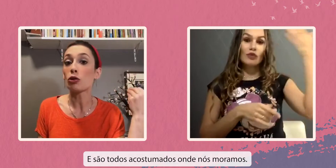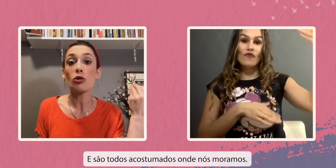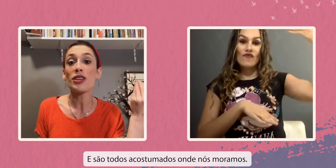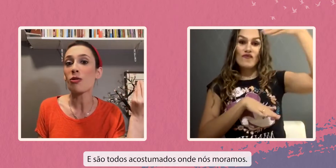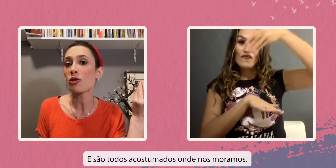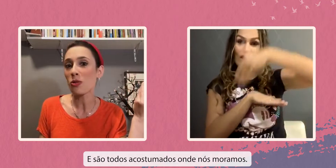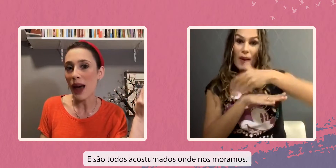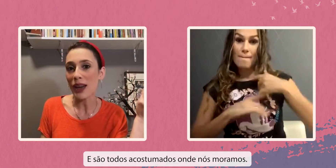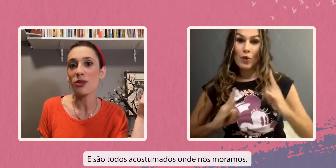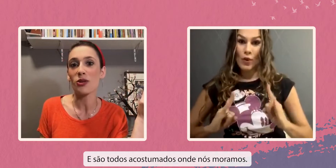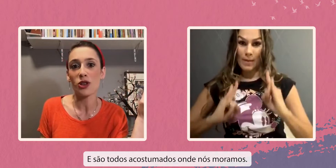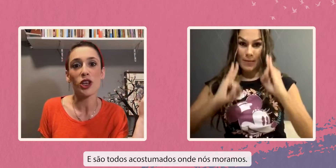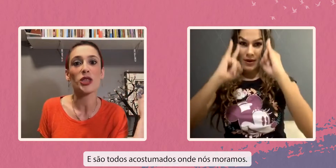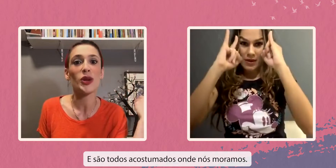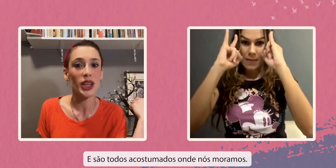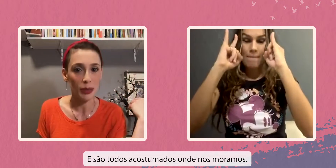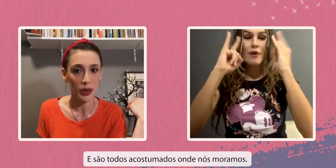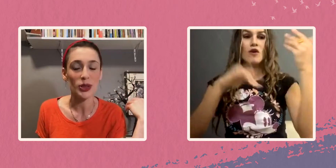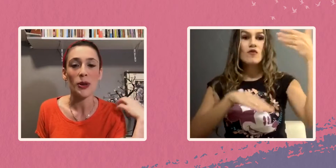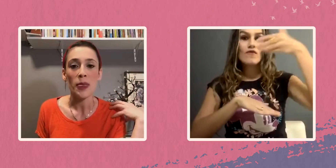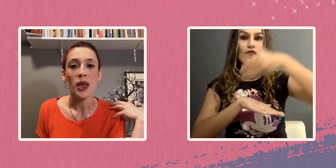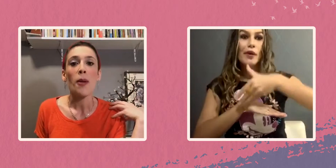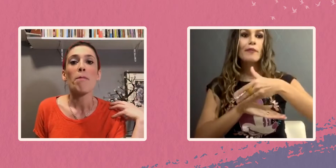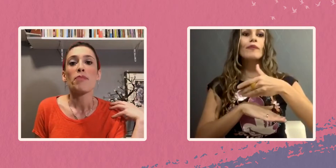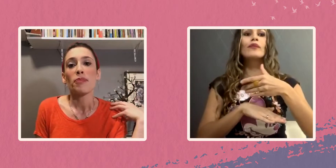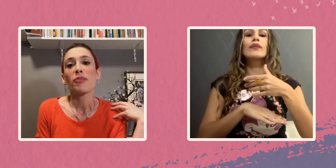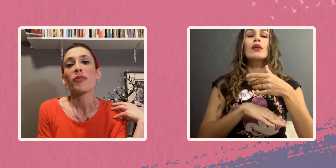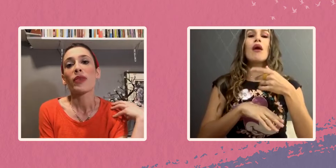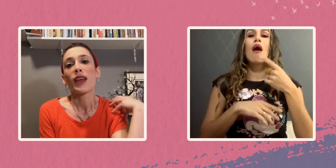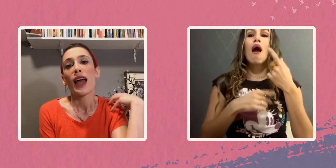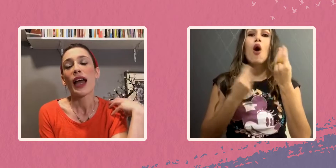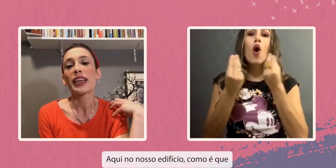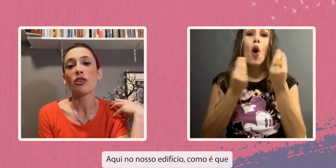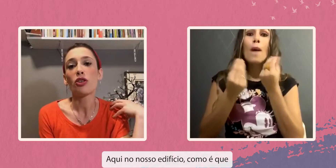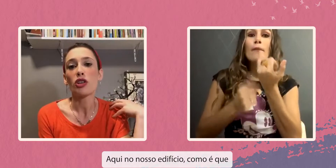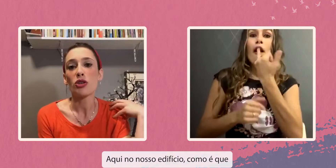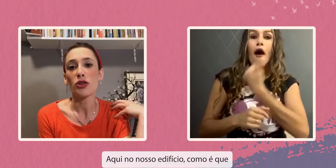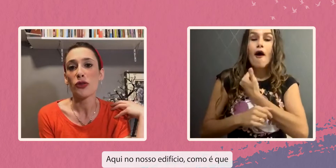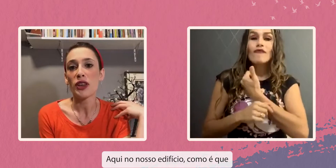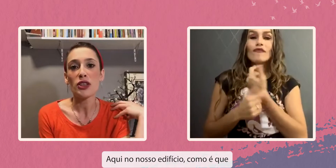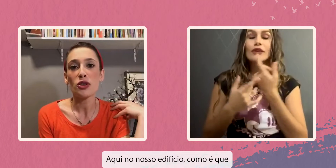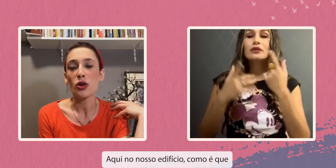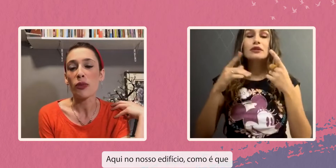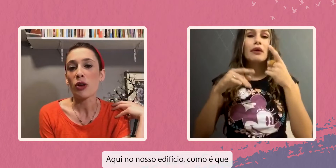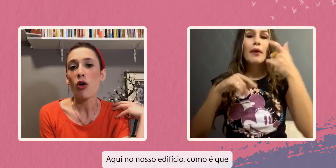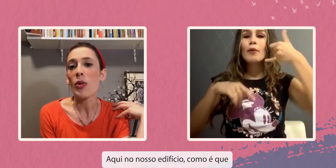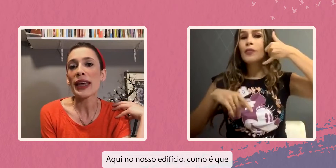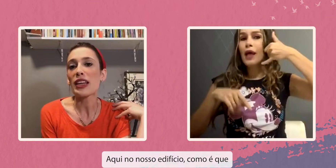Estão todos acostumados onde nós moramos. Aqui no nosso